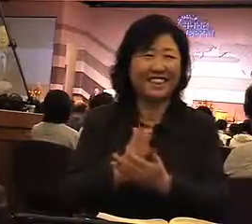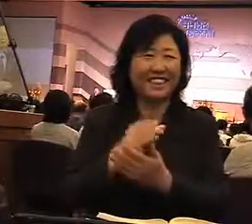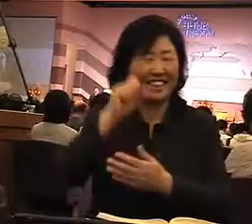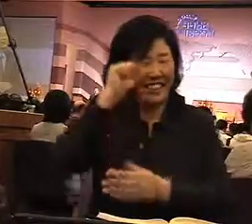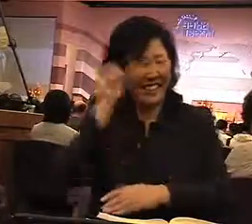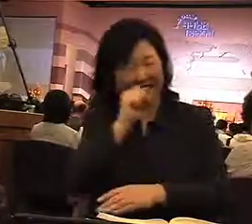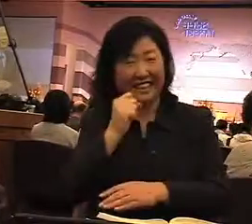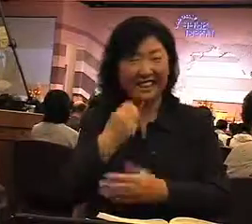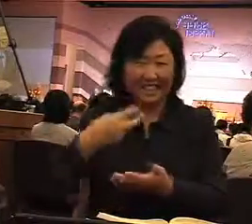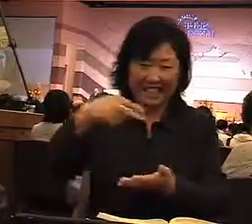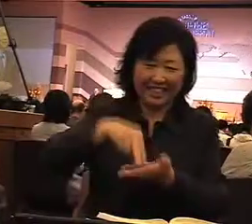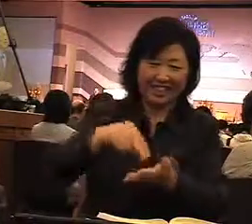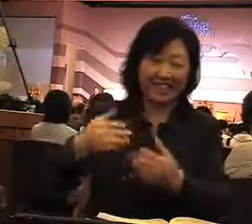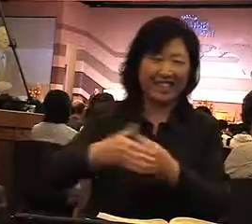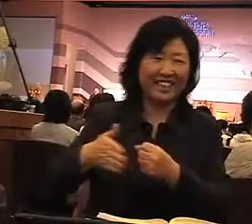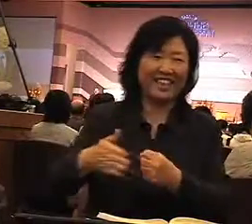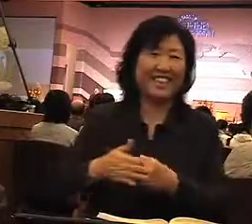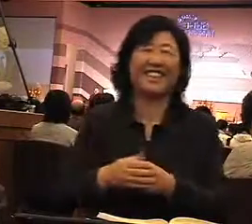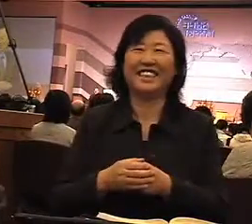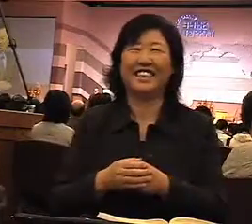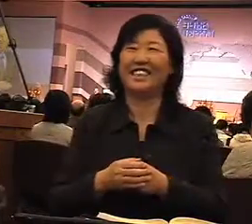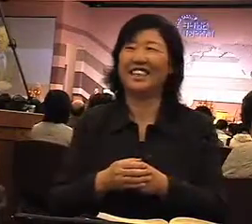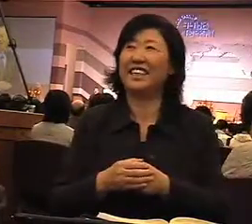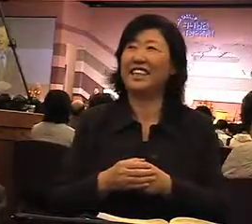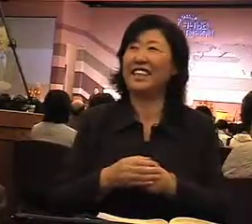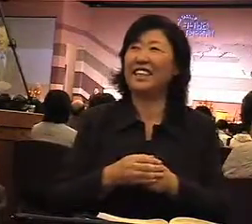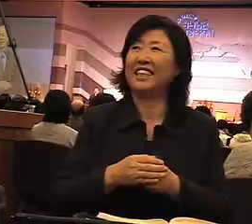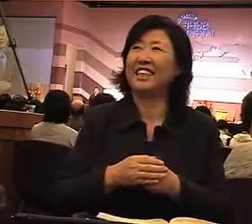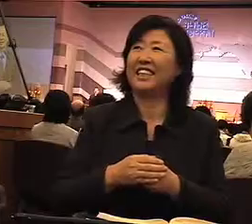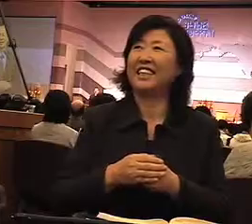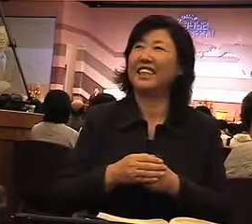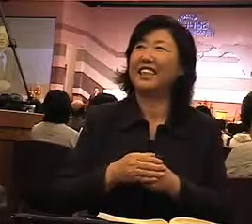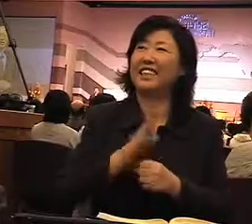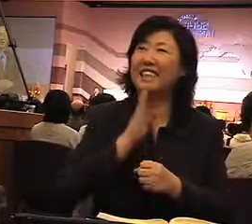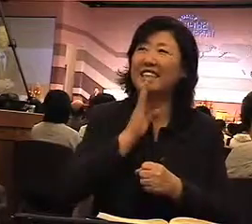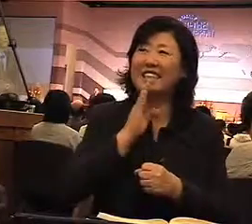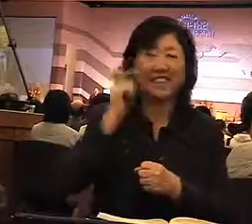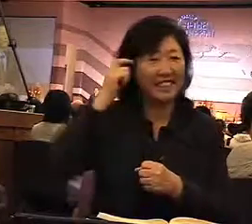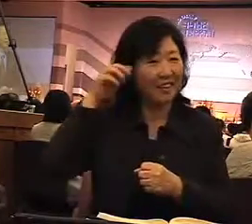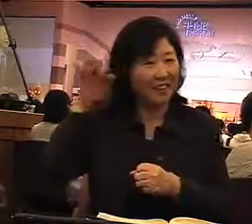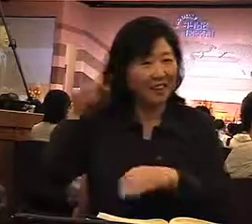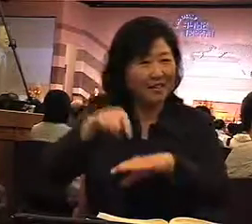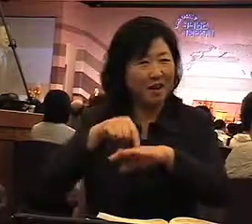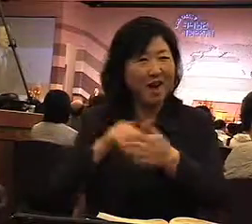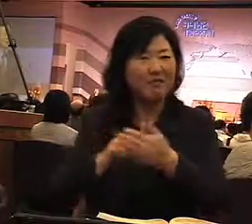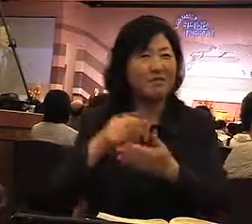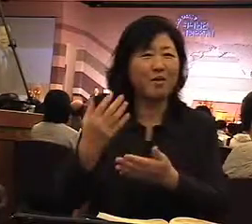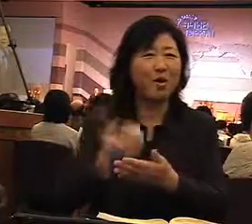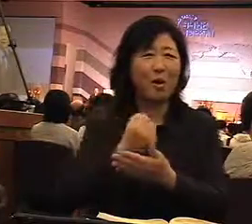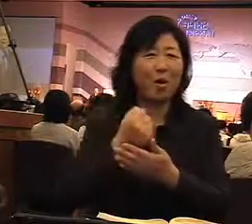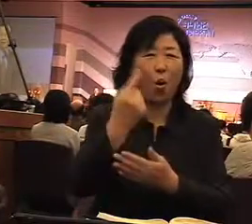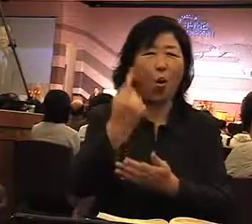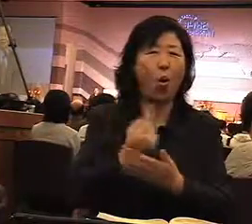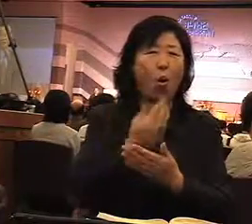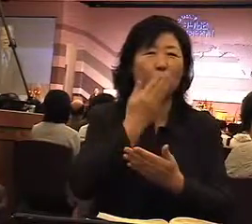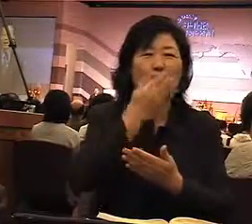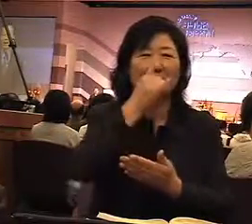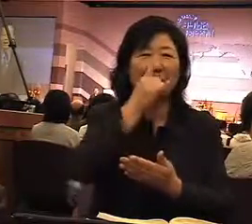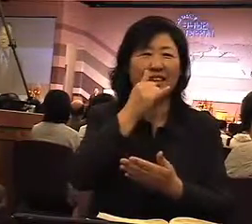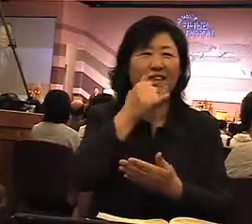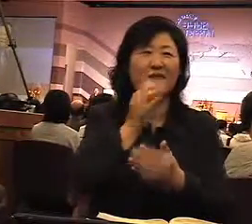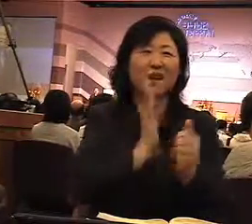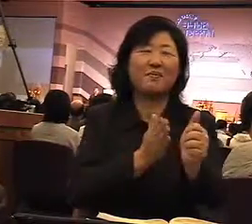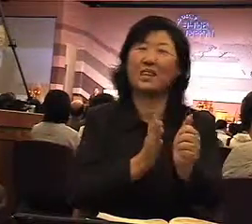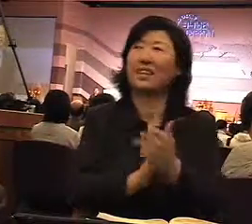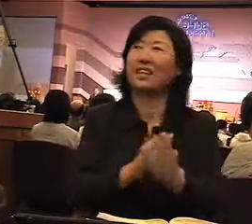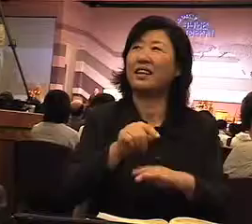프레시한 모습으로 여러분아 내일을 기대하는 마음 정말 사모하는 마음으로 모일 수 있기를 바랍니다. 그런 마음으로